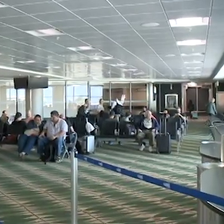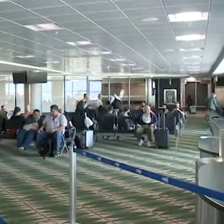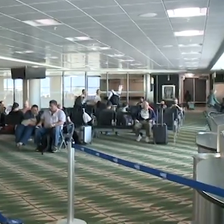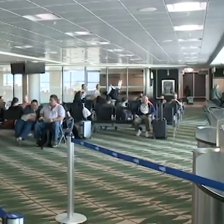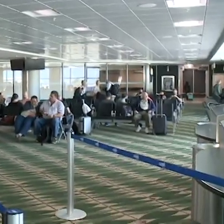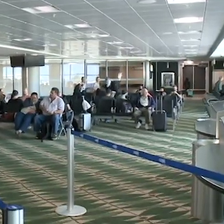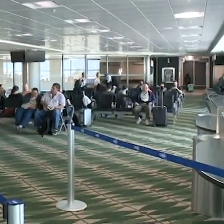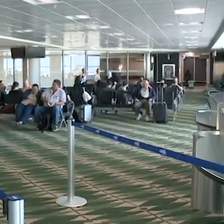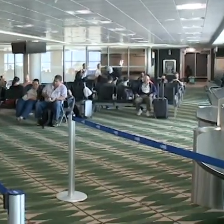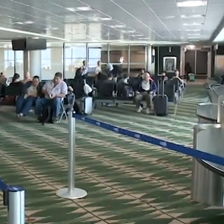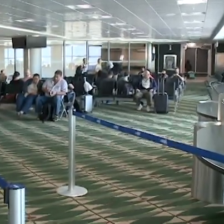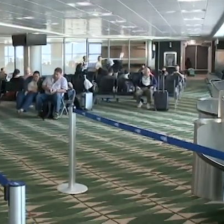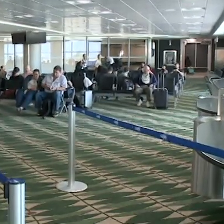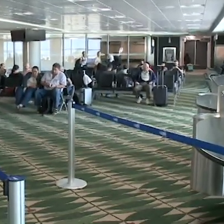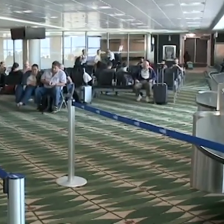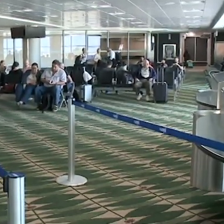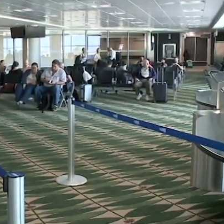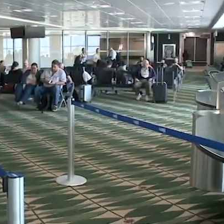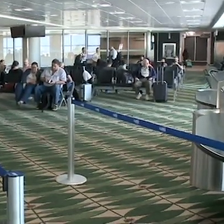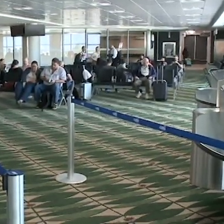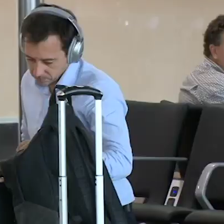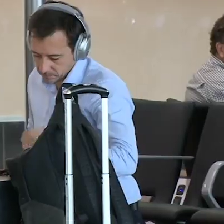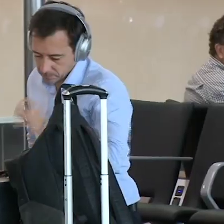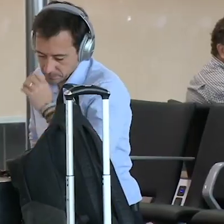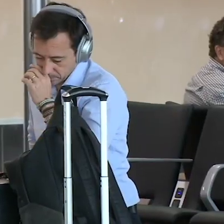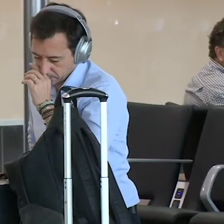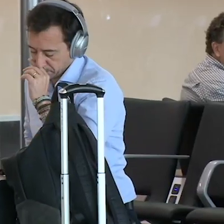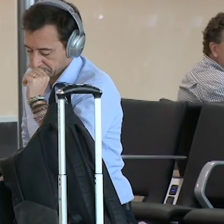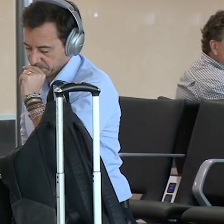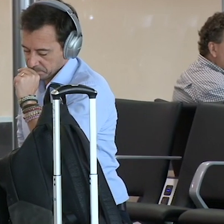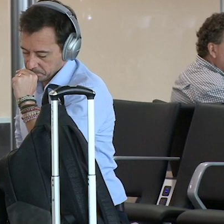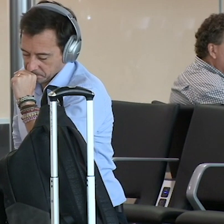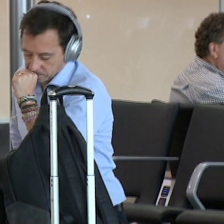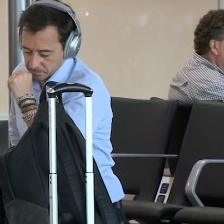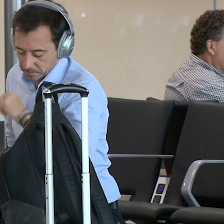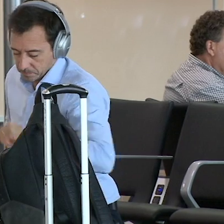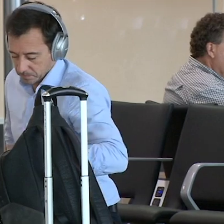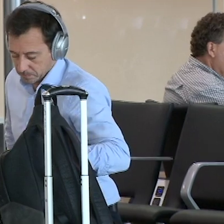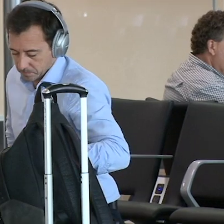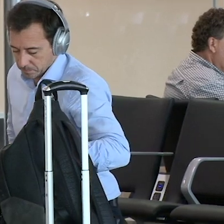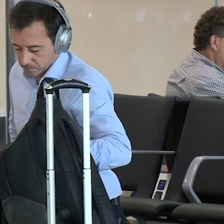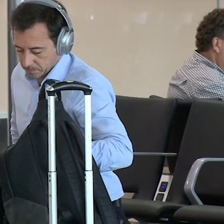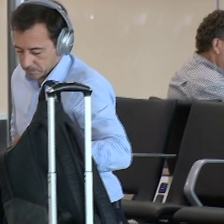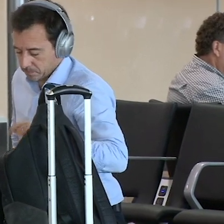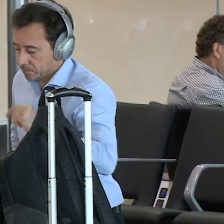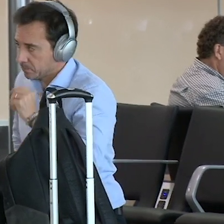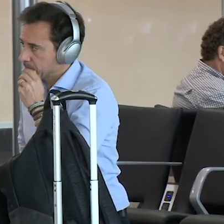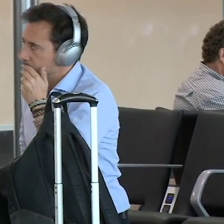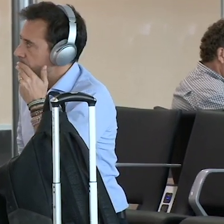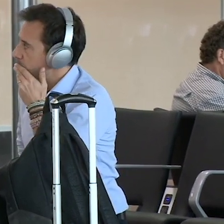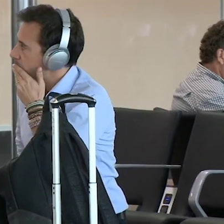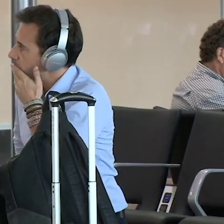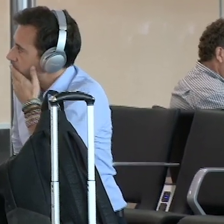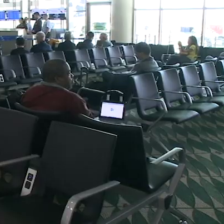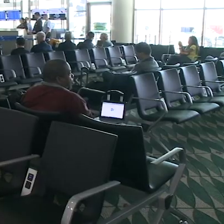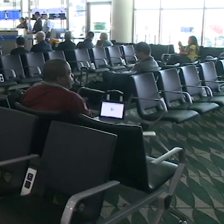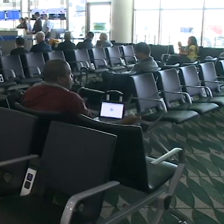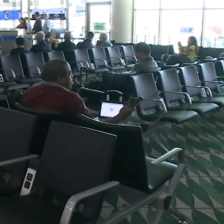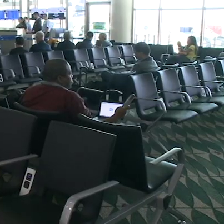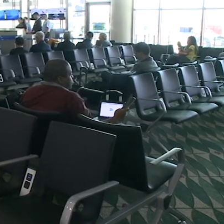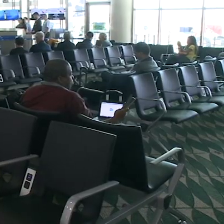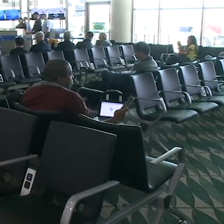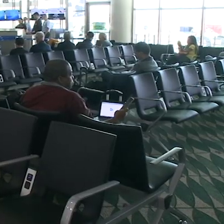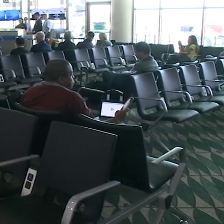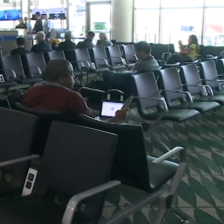ingresan en nuestro país por ese aeropuerto y que del 2017 al 2018 las llegadas aéreas por este aeropuerto